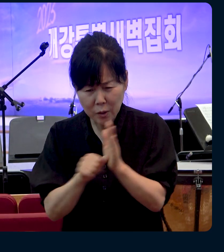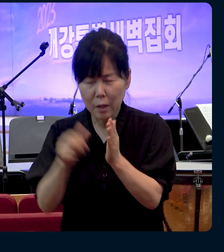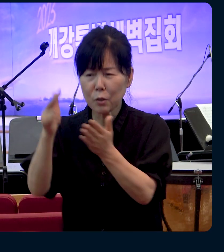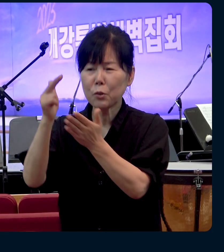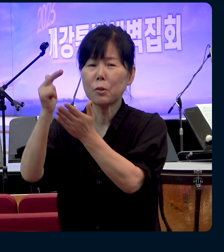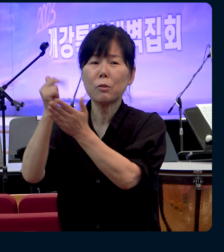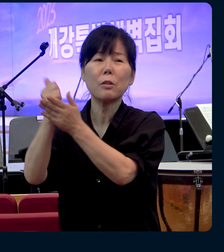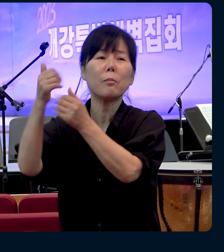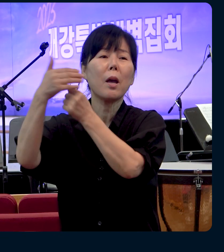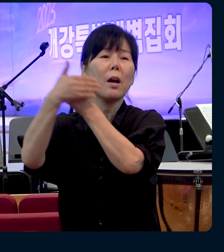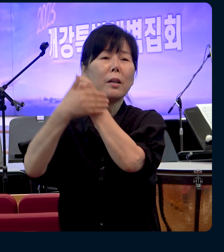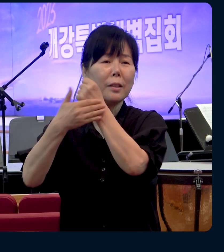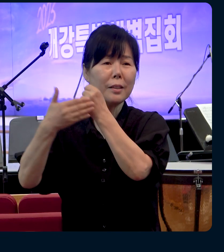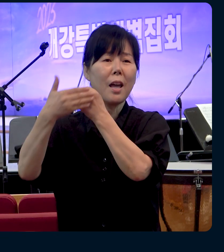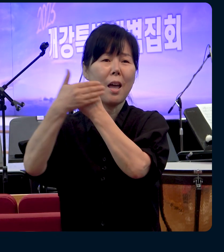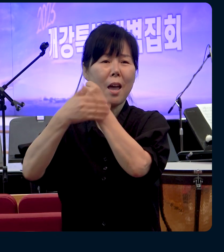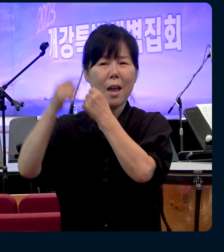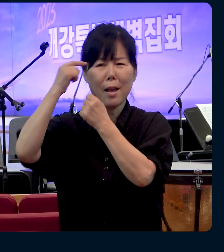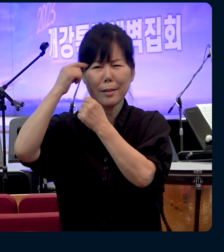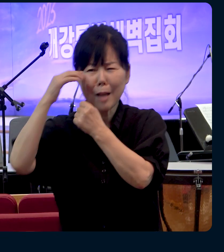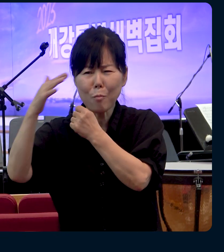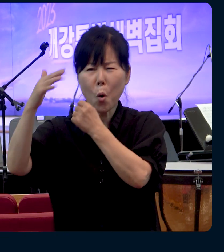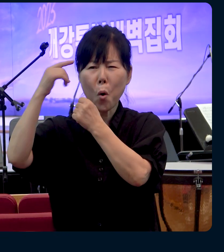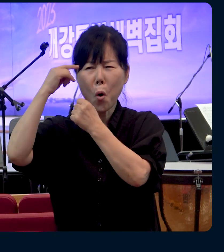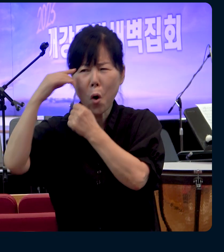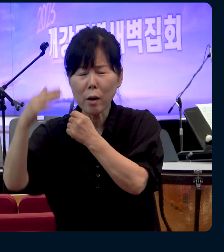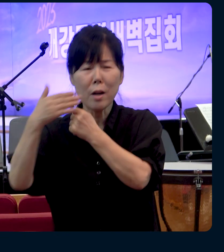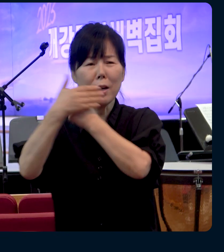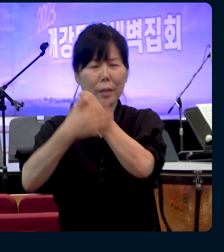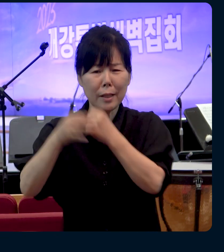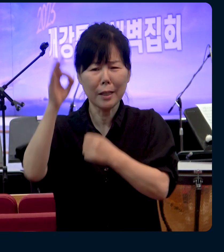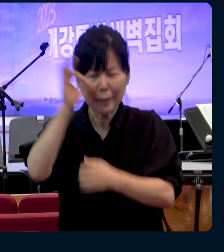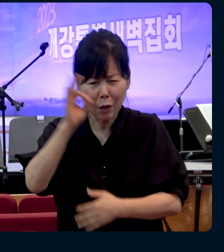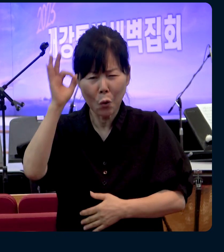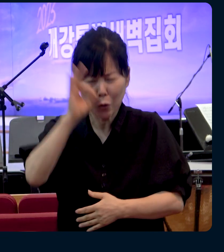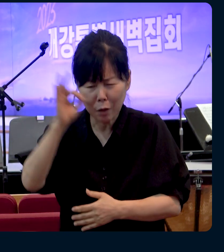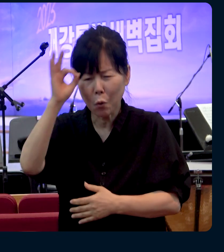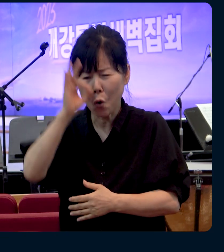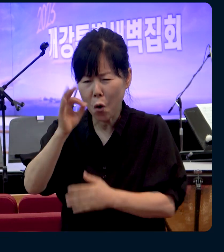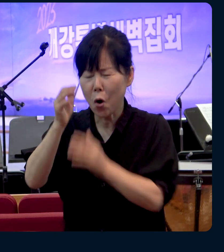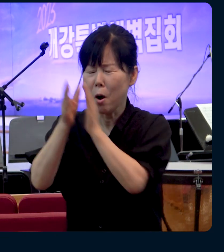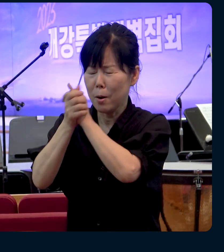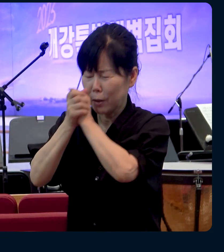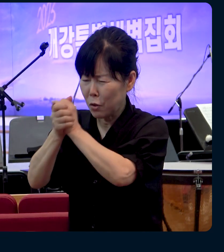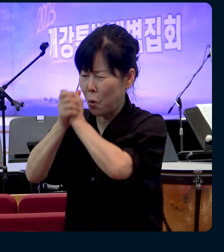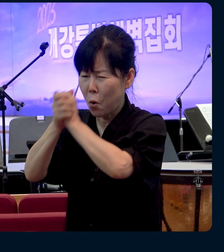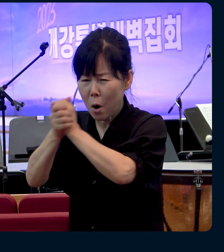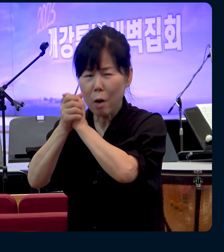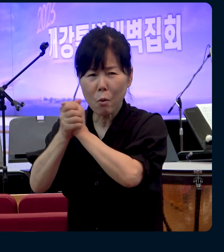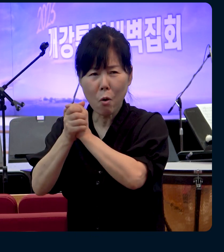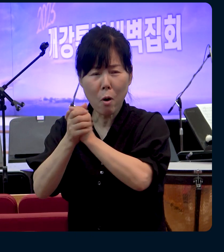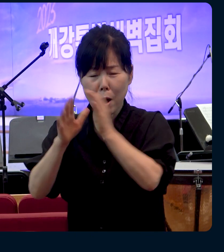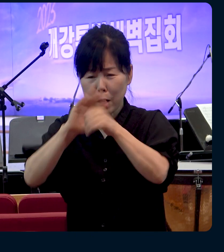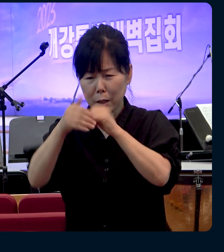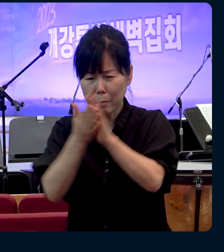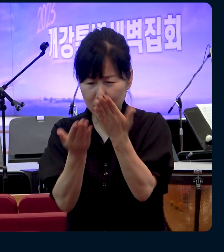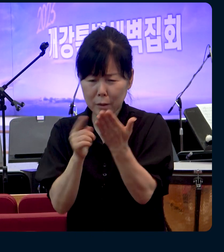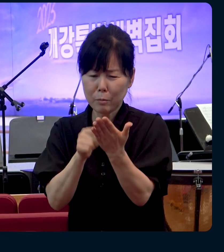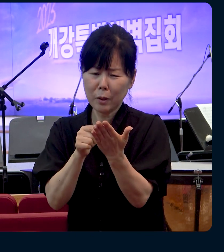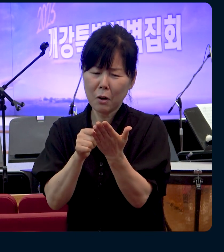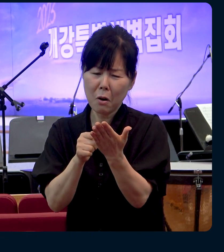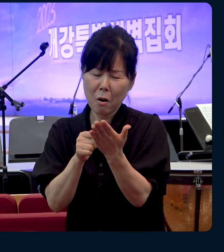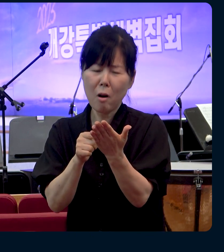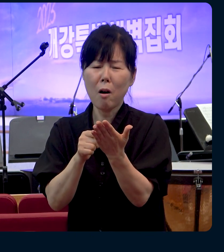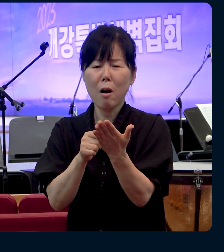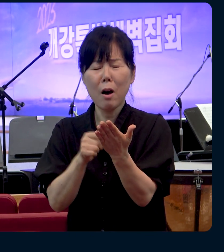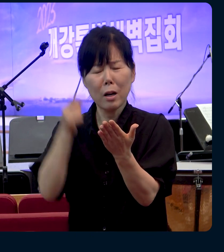평생 우리는 주의 은혜를 사모하고 찾고 구하고 또 구하고 그 말씀의 의미를 깨닫고